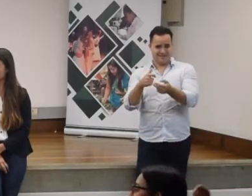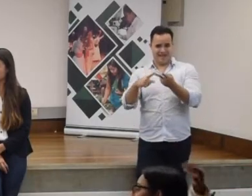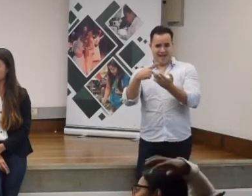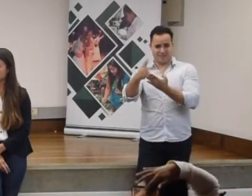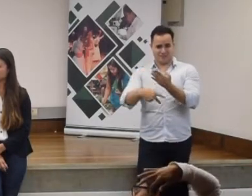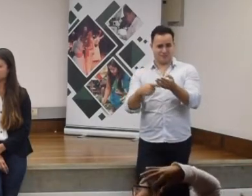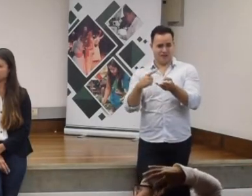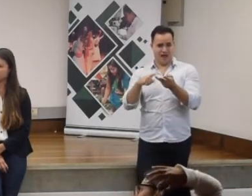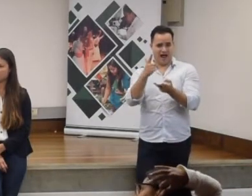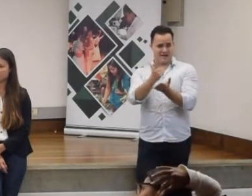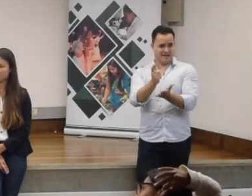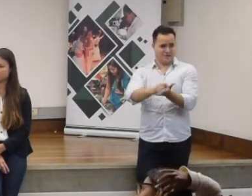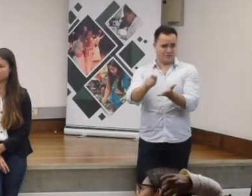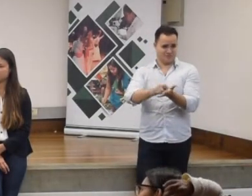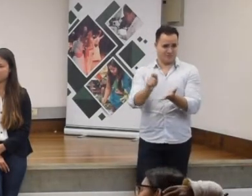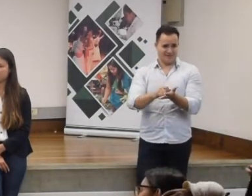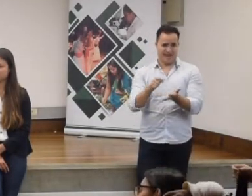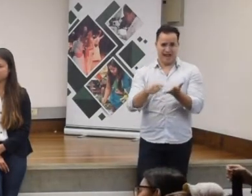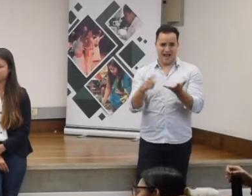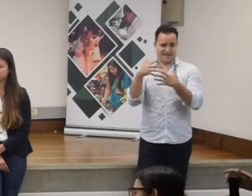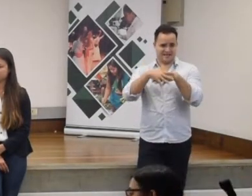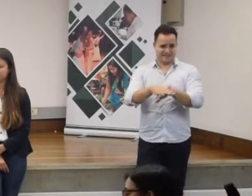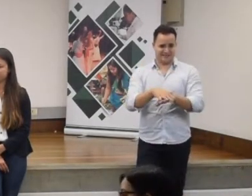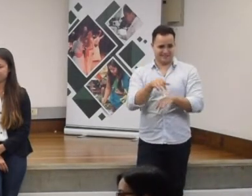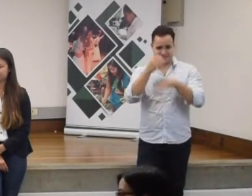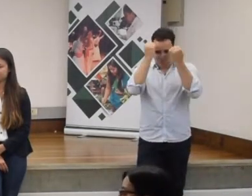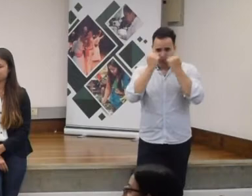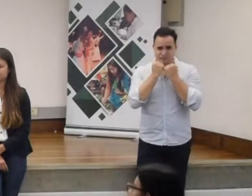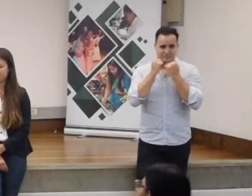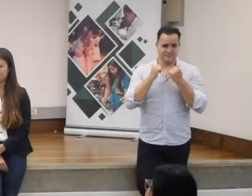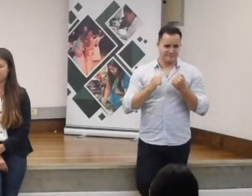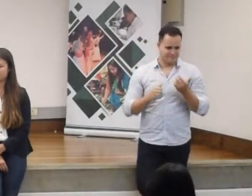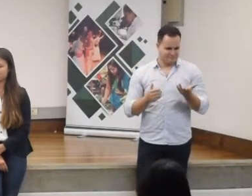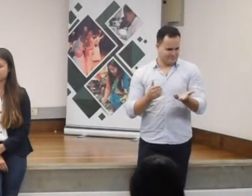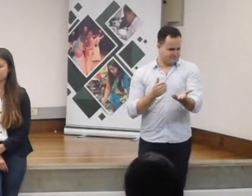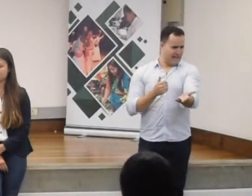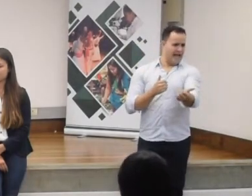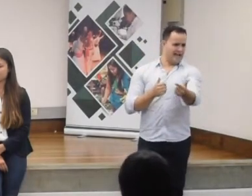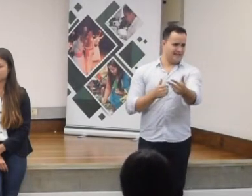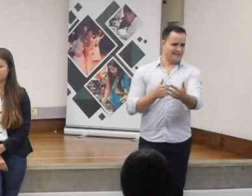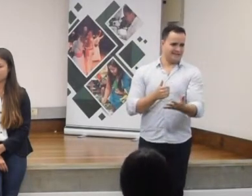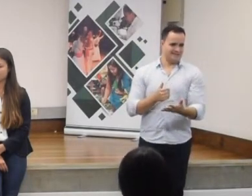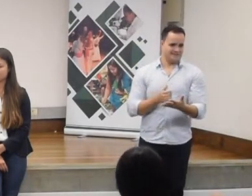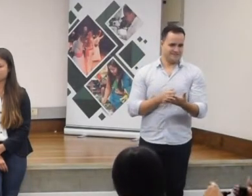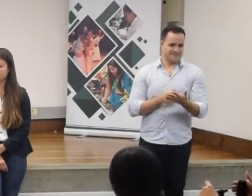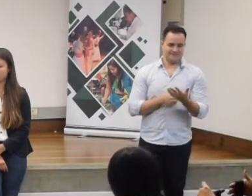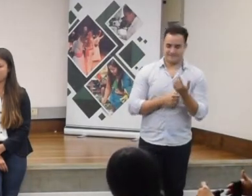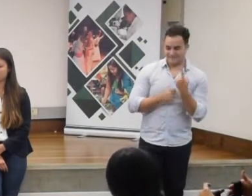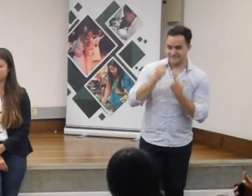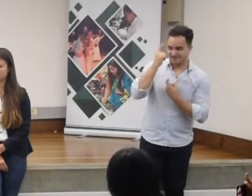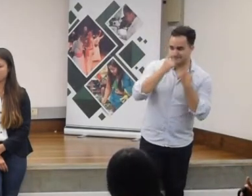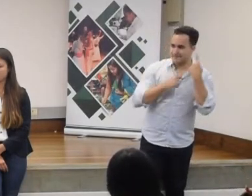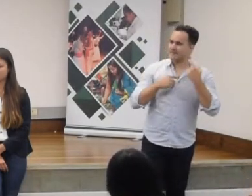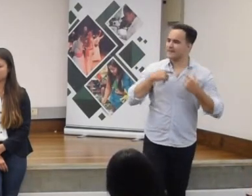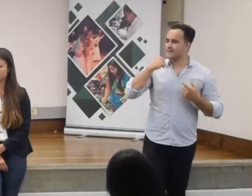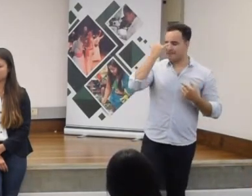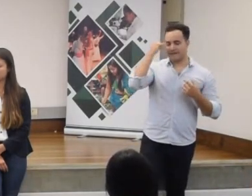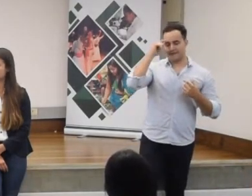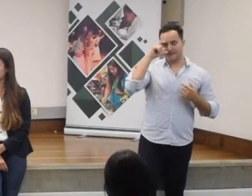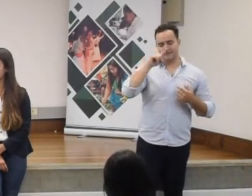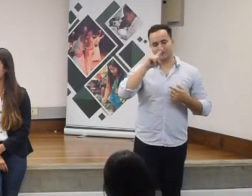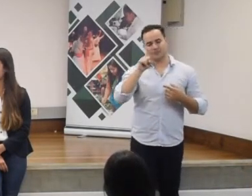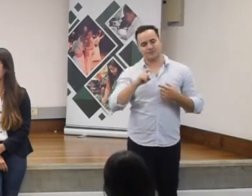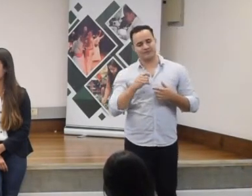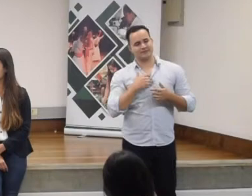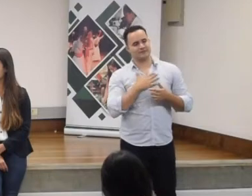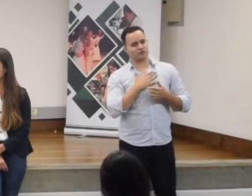tienen escritos, tienen redes, y nosotros tenemos que, en la pregunta que hacía Marta, de